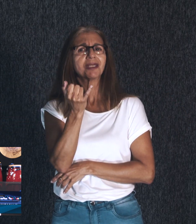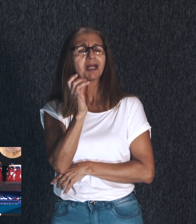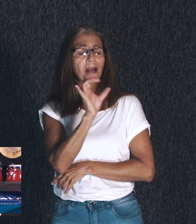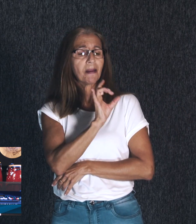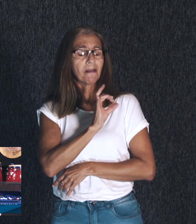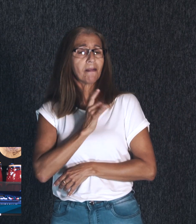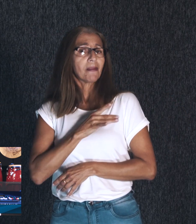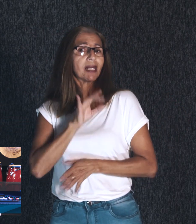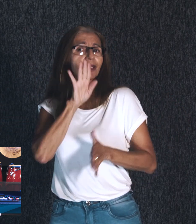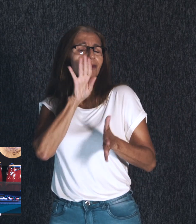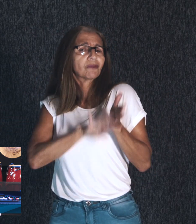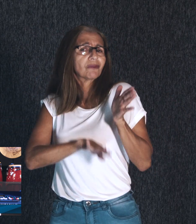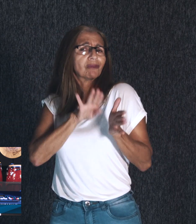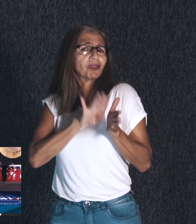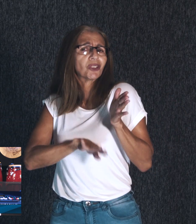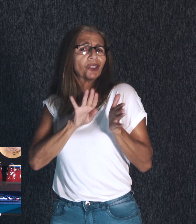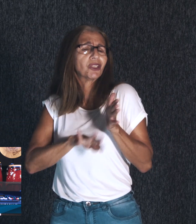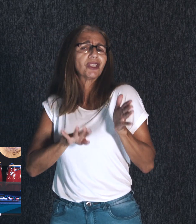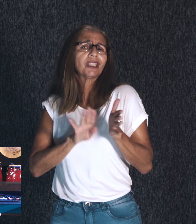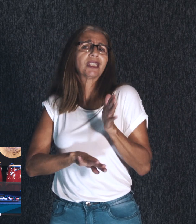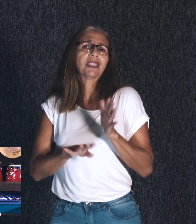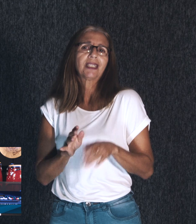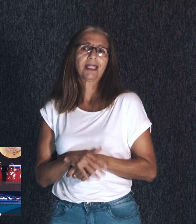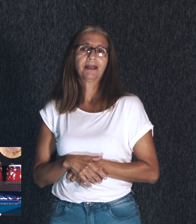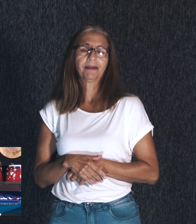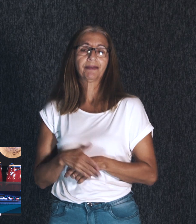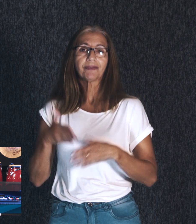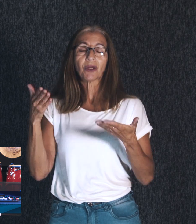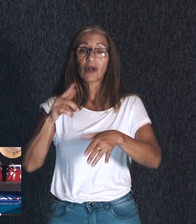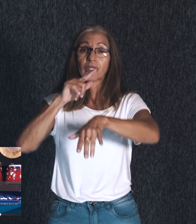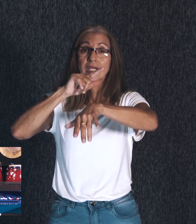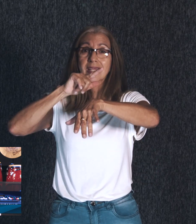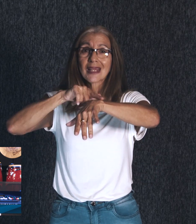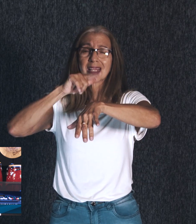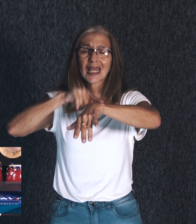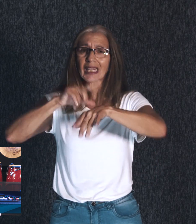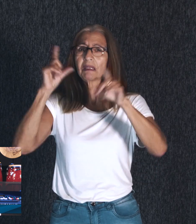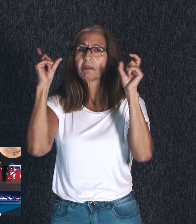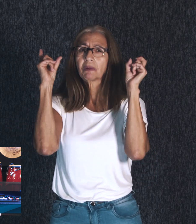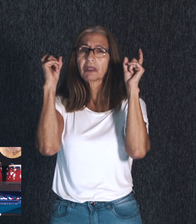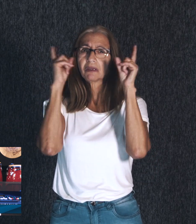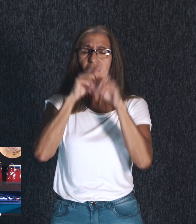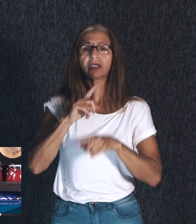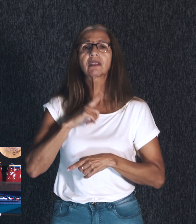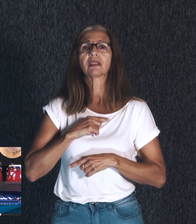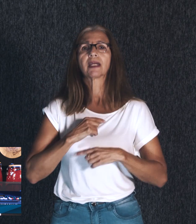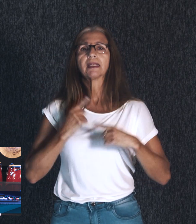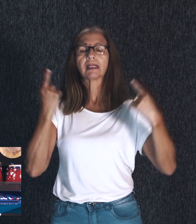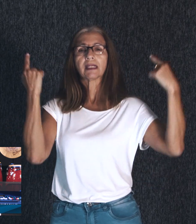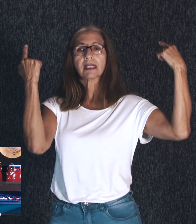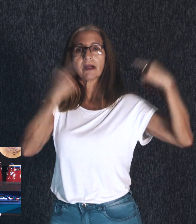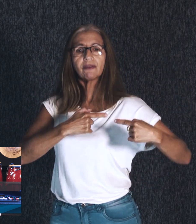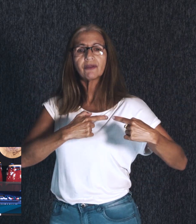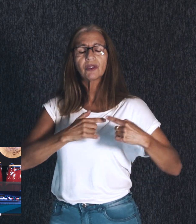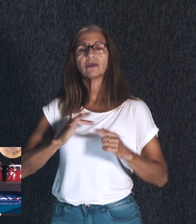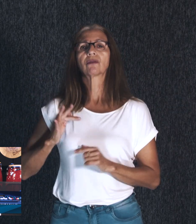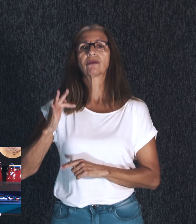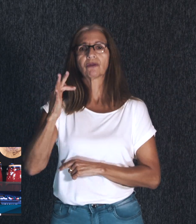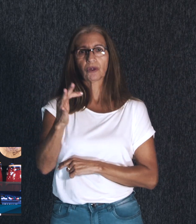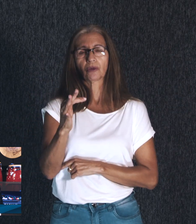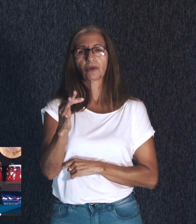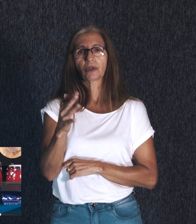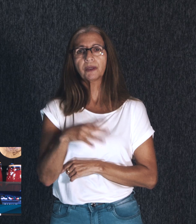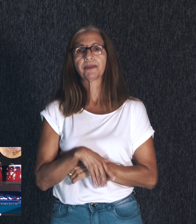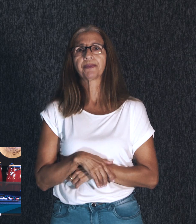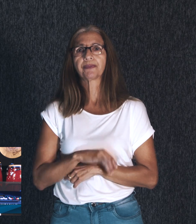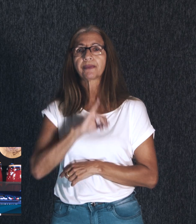nosso coração diante do momento que nós estamos vivendo, dos desafios que temos pela frente. E aí o